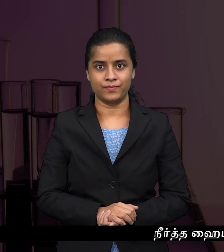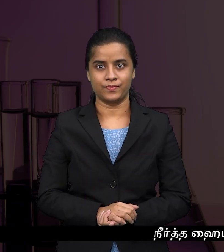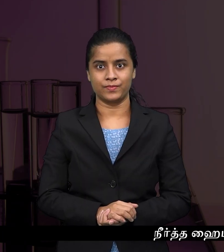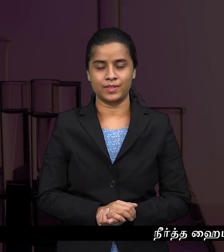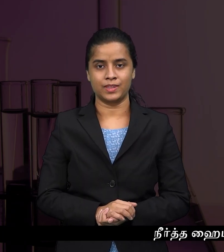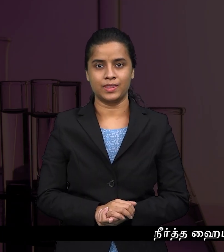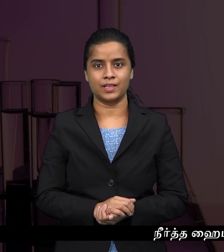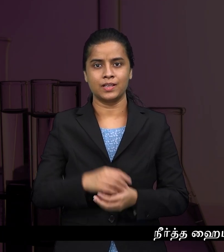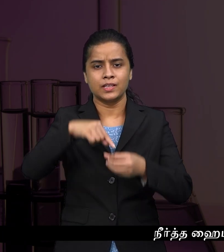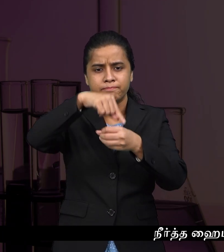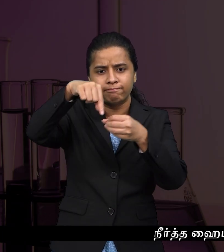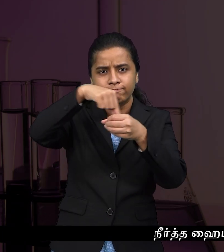நீர்த்த ஹைட்ரோகுளோரிக் அமிலம்,